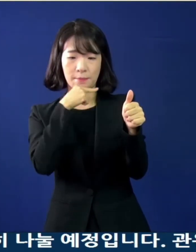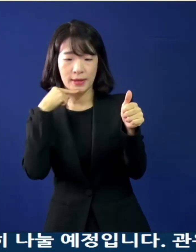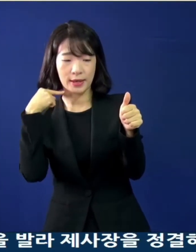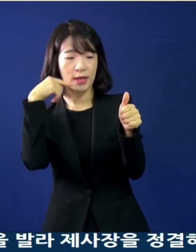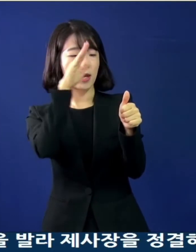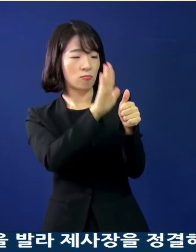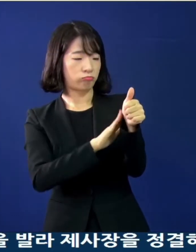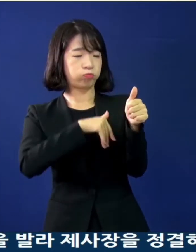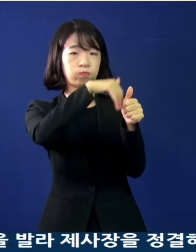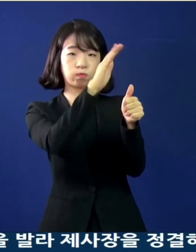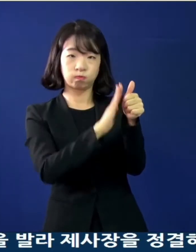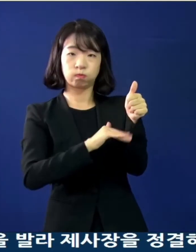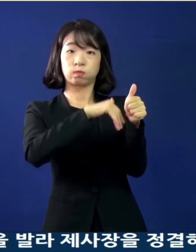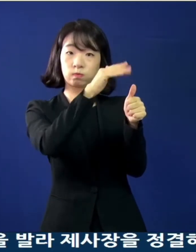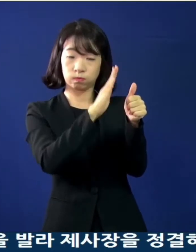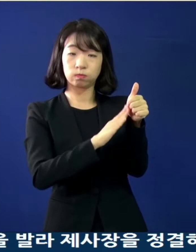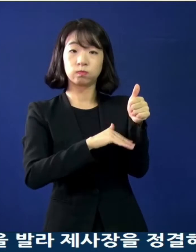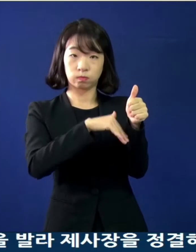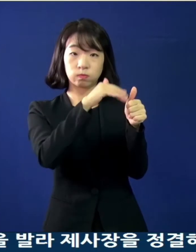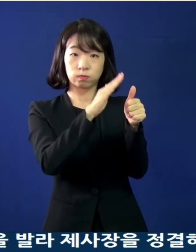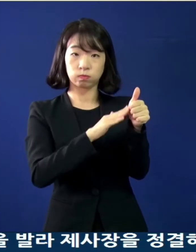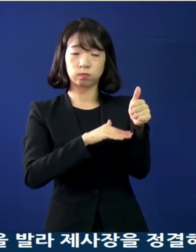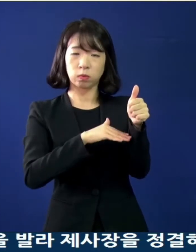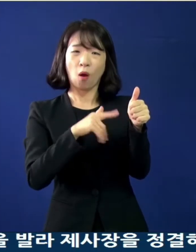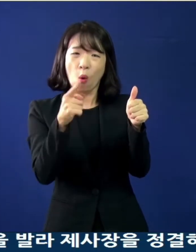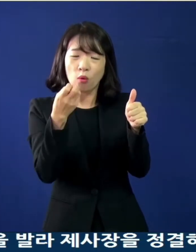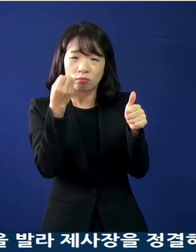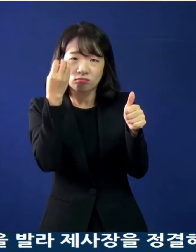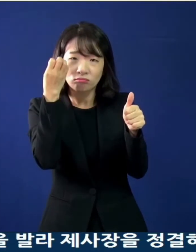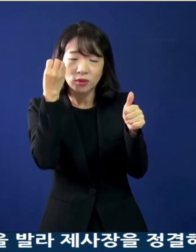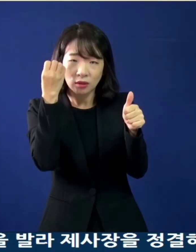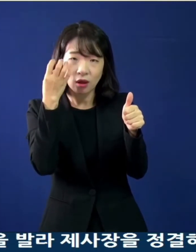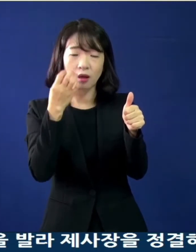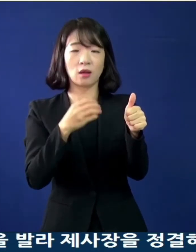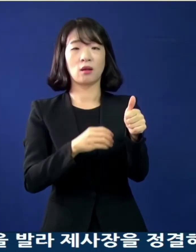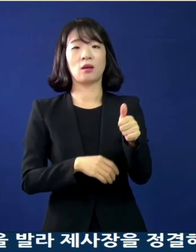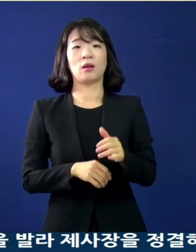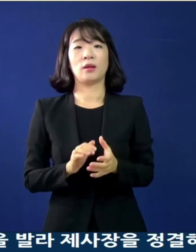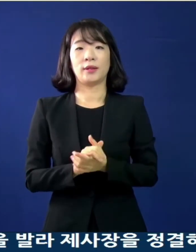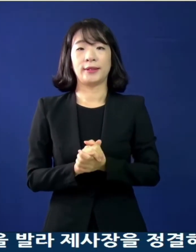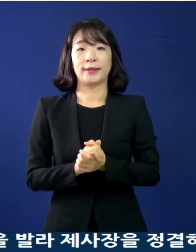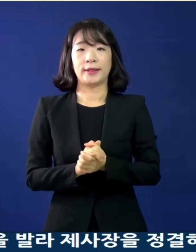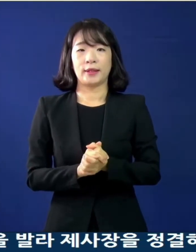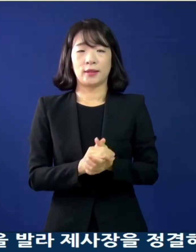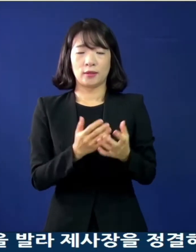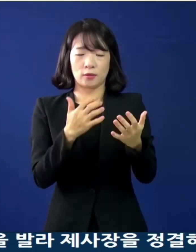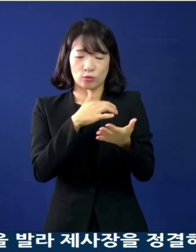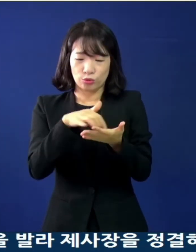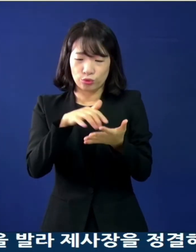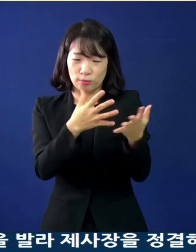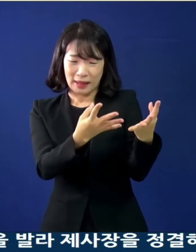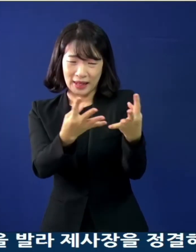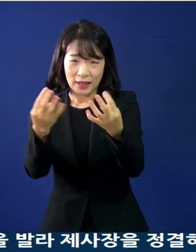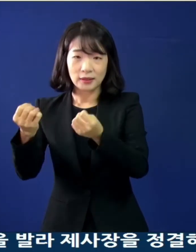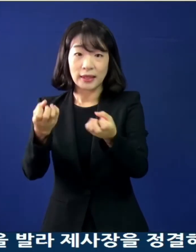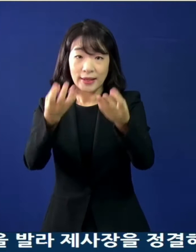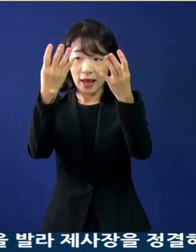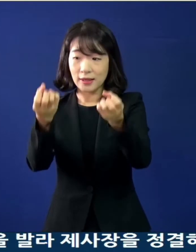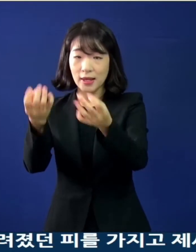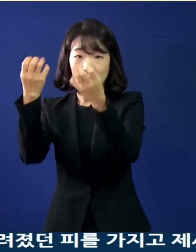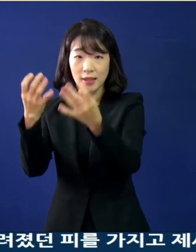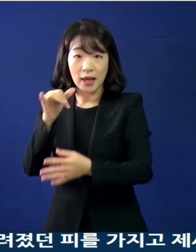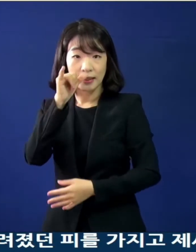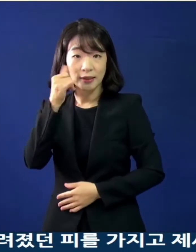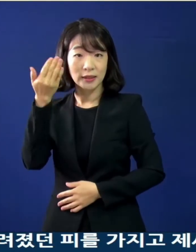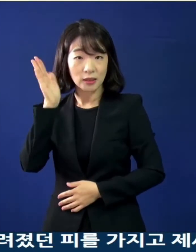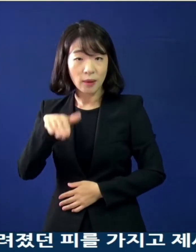바르는 의식을 행했는데, 이건 특이한 케이스입니다. 수많은 제사가 구약에 드려지지만 실제로